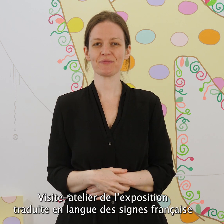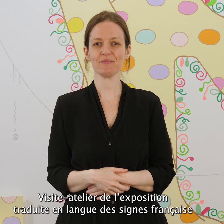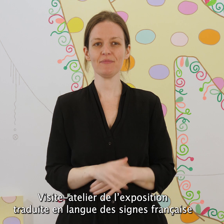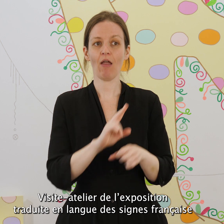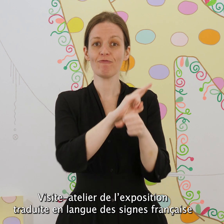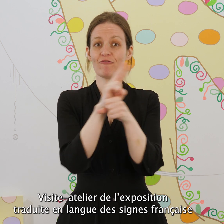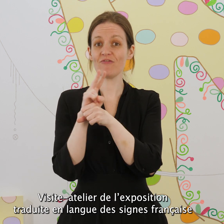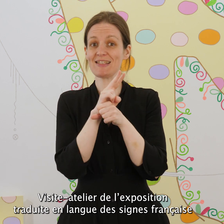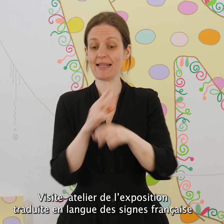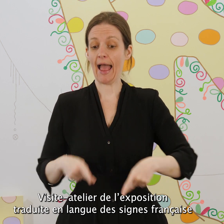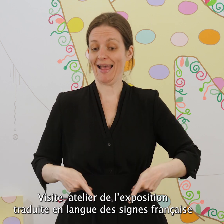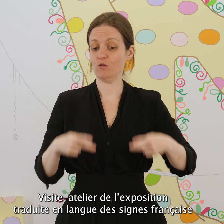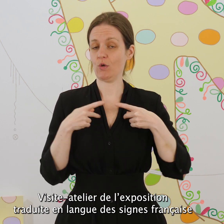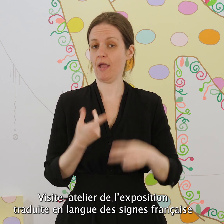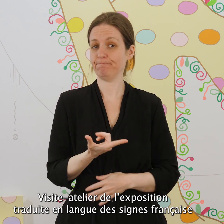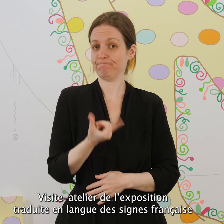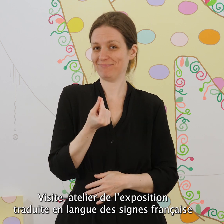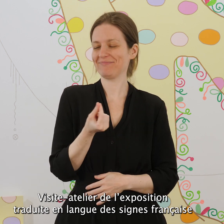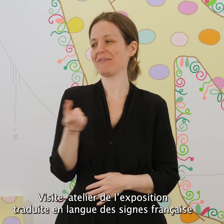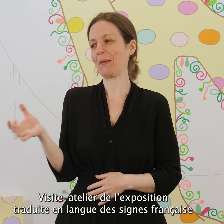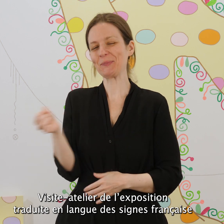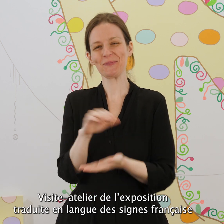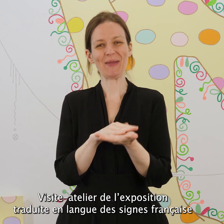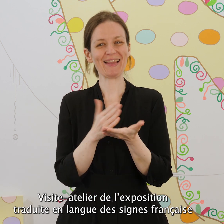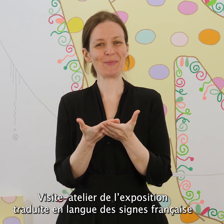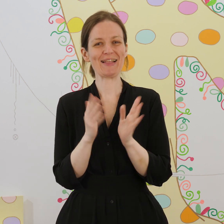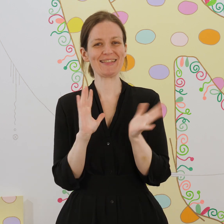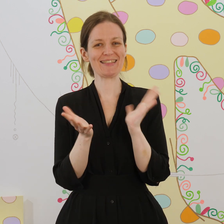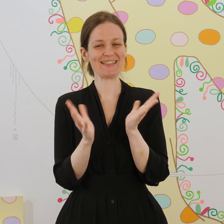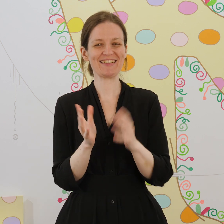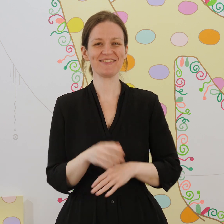Visite atelier de l'exposition, traduite en langue des signes française.